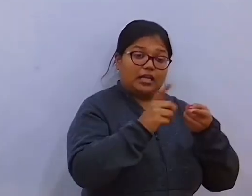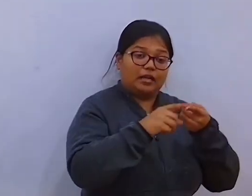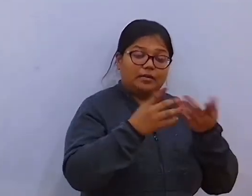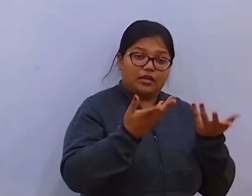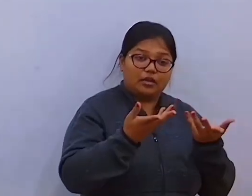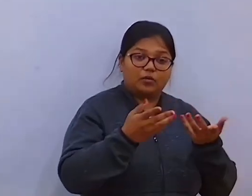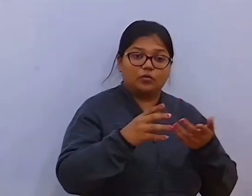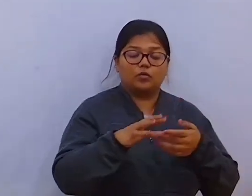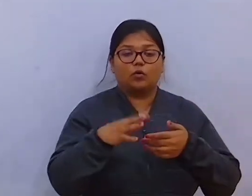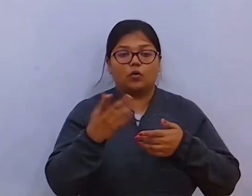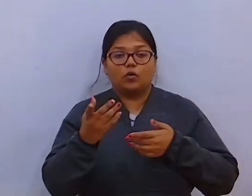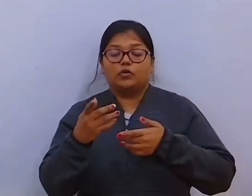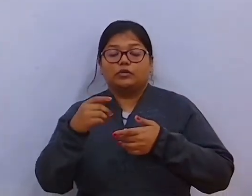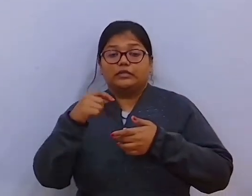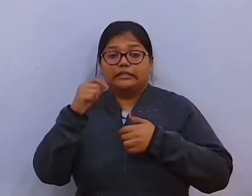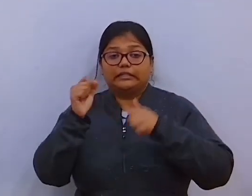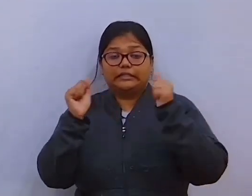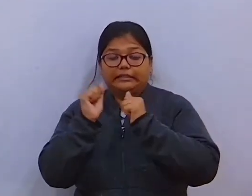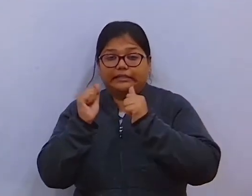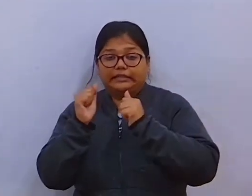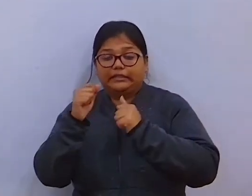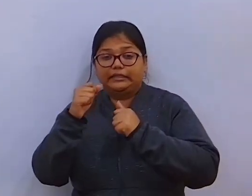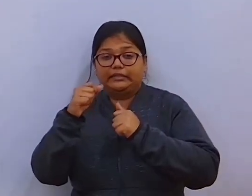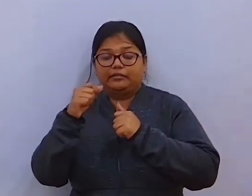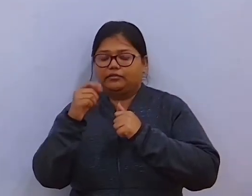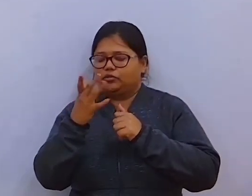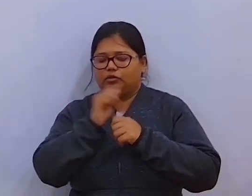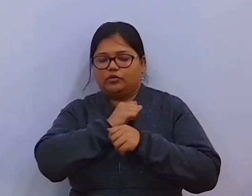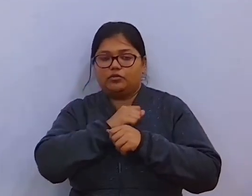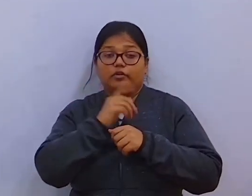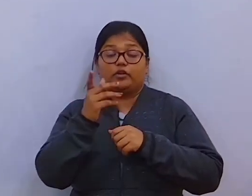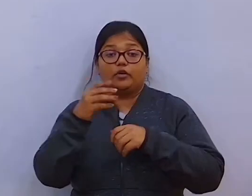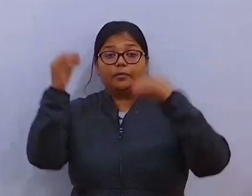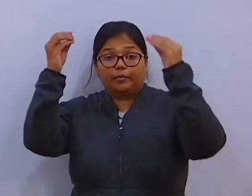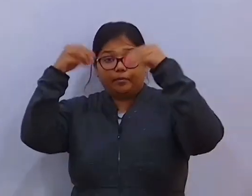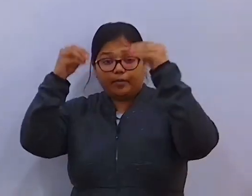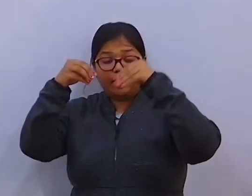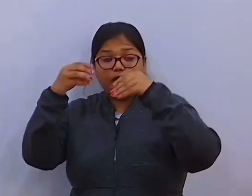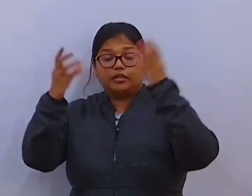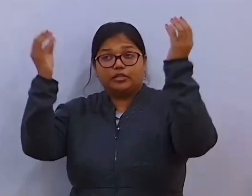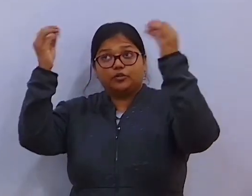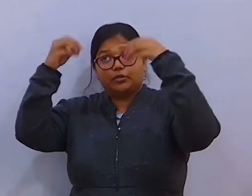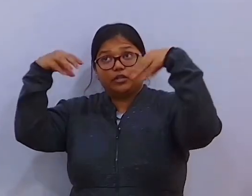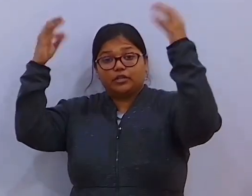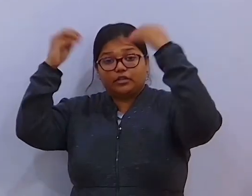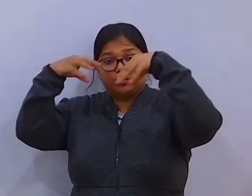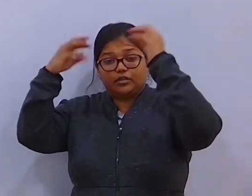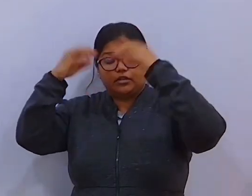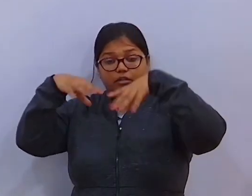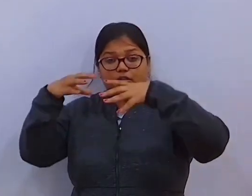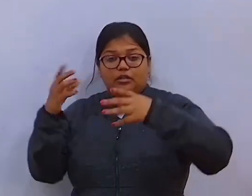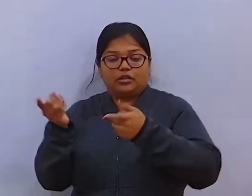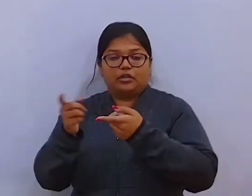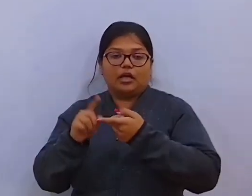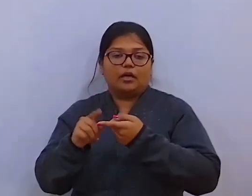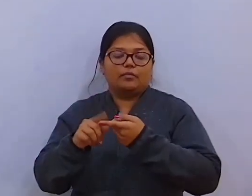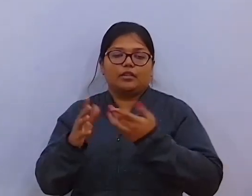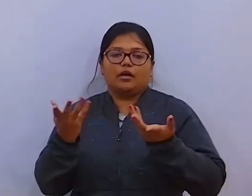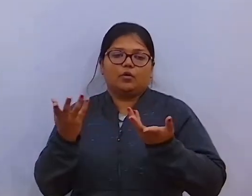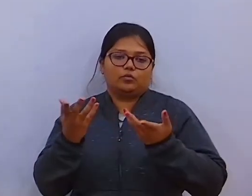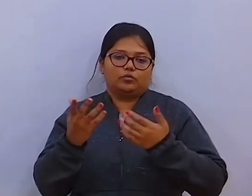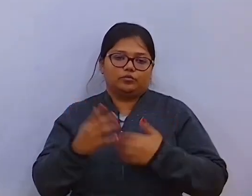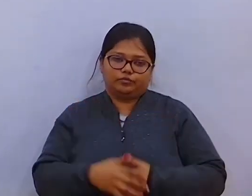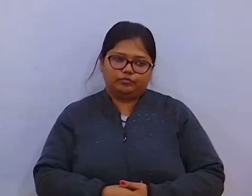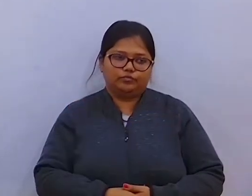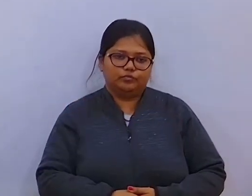लोग आ गए हैं क्या, एक बार कन्फर्म कर देना, और मेरी वॉइस आ रही है कि नहीं ये भी एक बार कन्फर्म कर देना। वैसे मैं लास्ट क्लास में मैं आप लोगों को